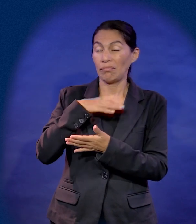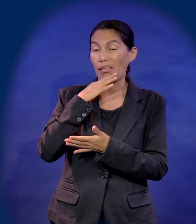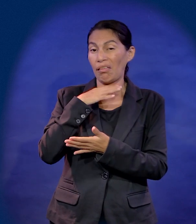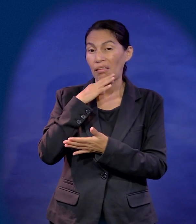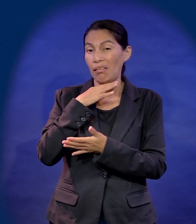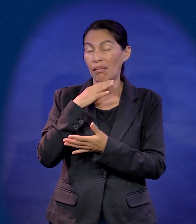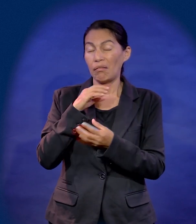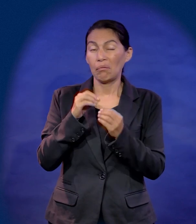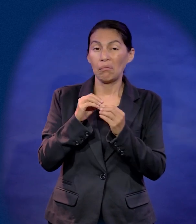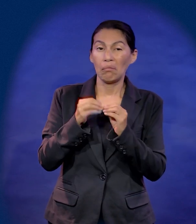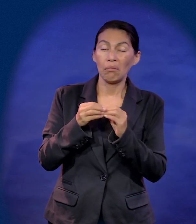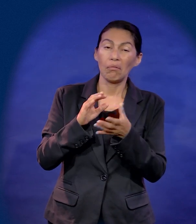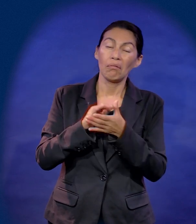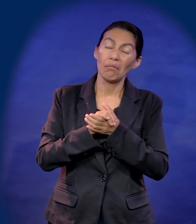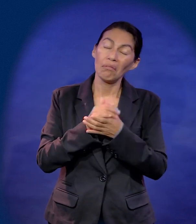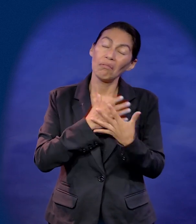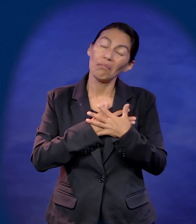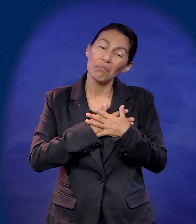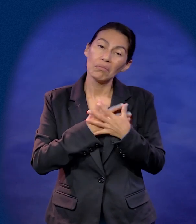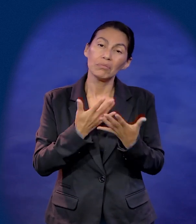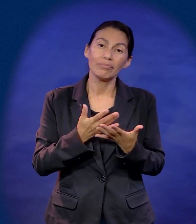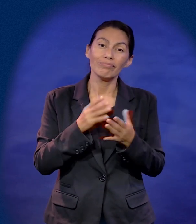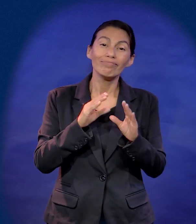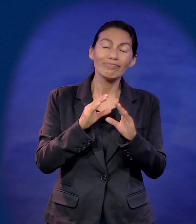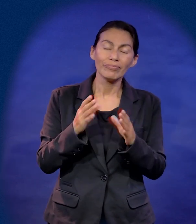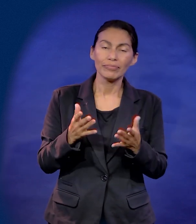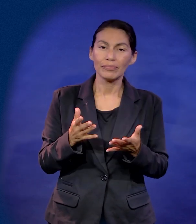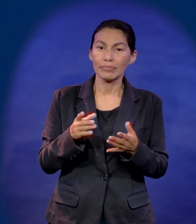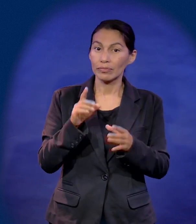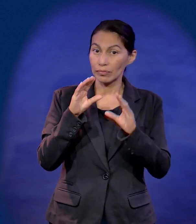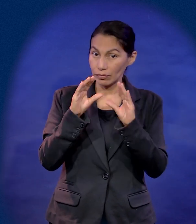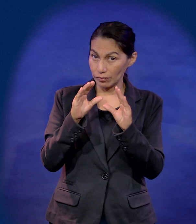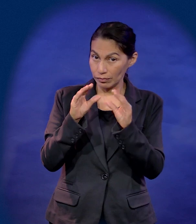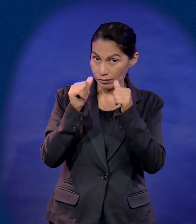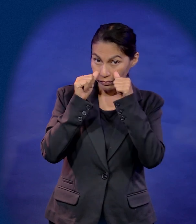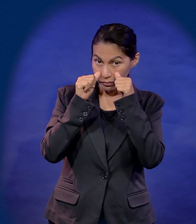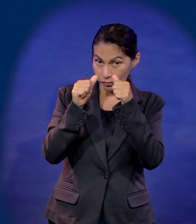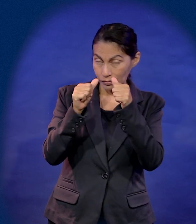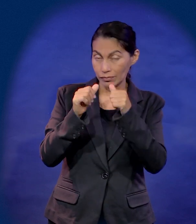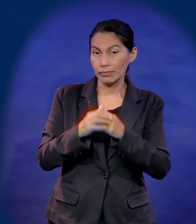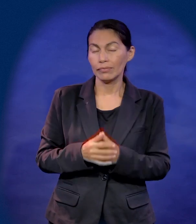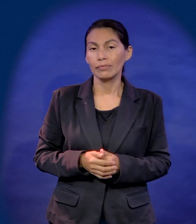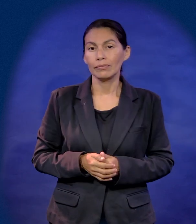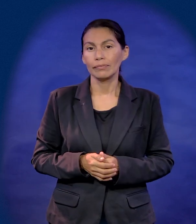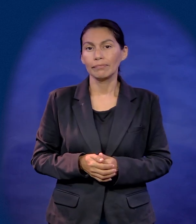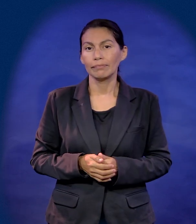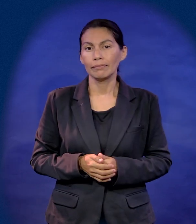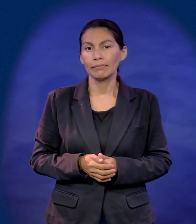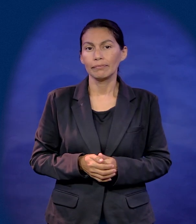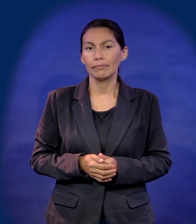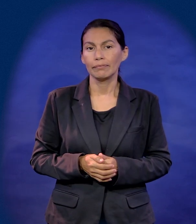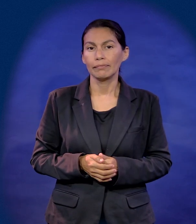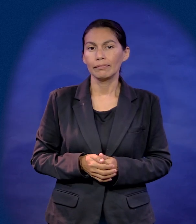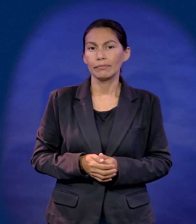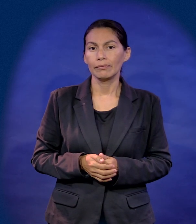Porque nunca vieron nada. Y entonces ahora están sufriendo. Y eso es